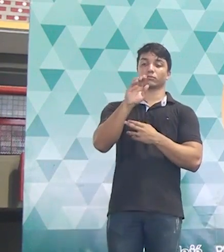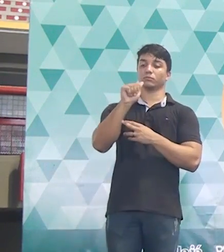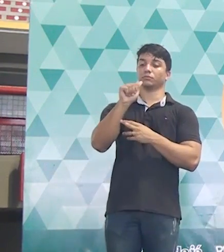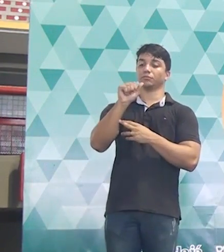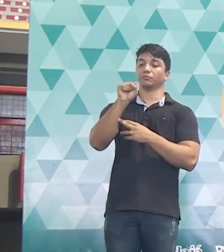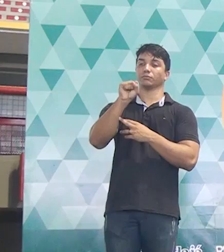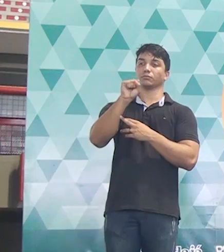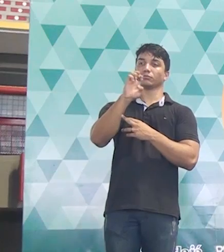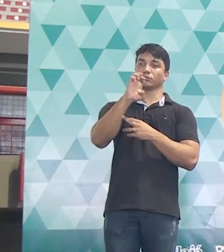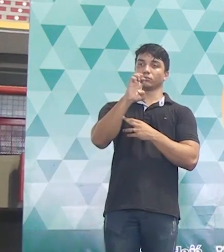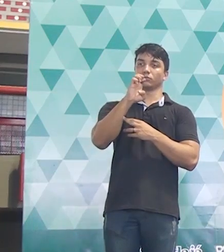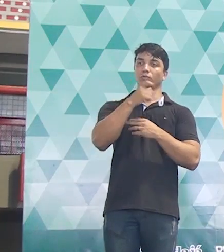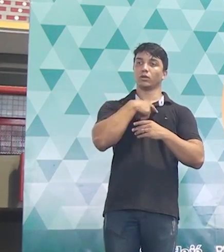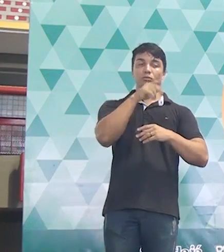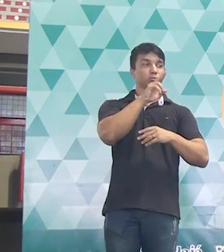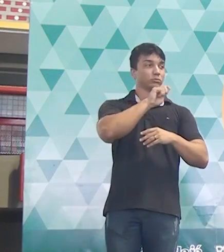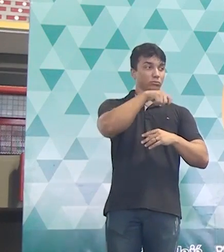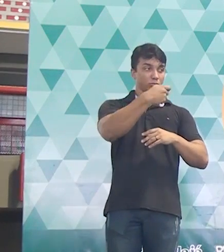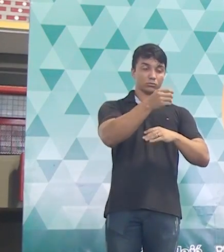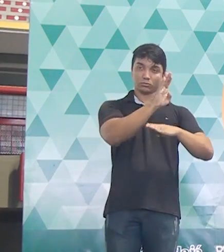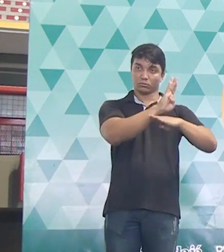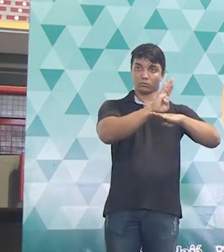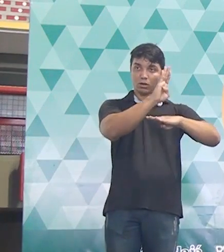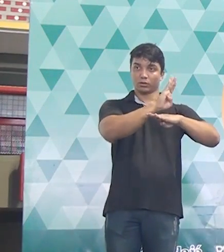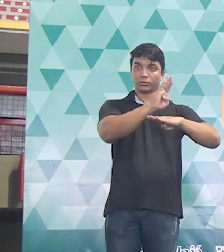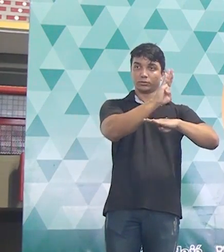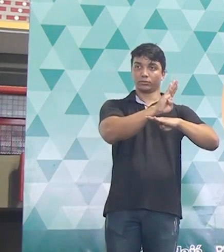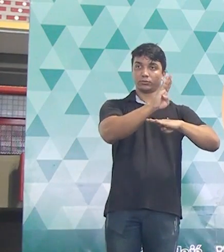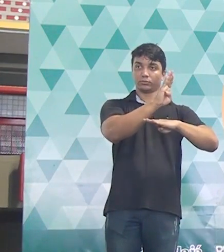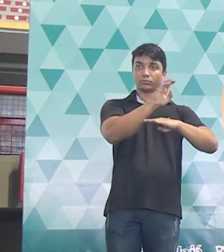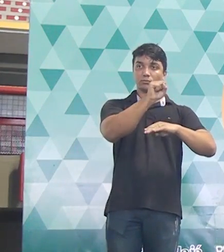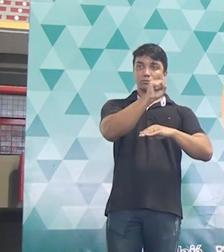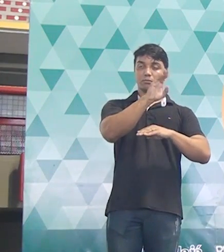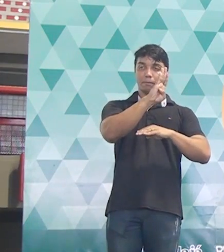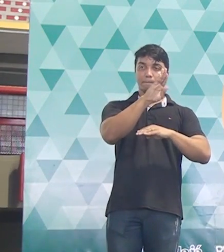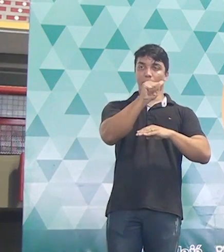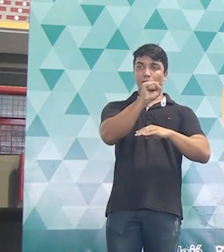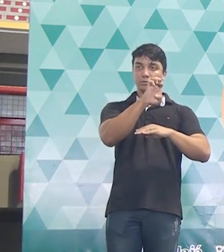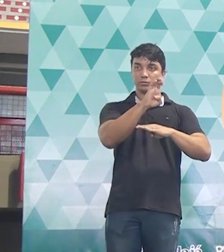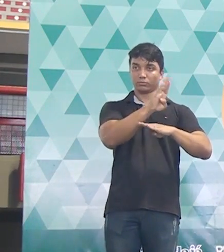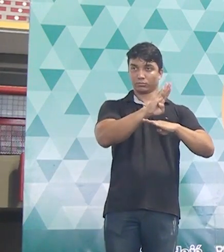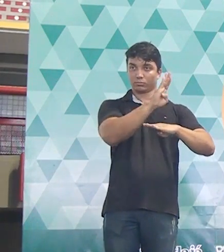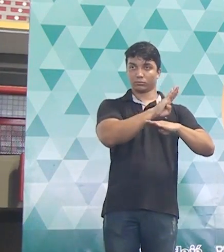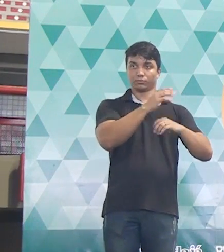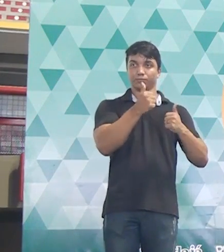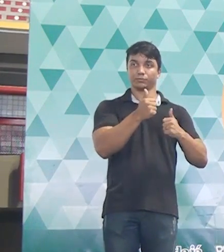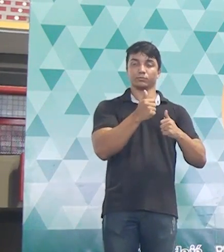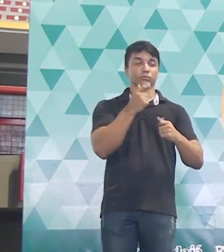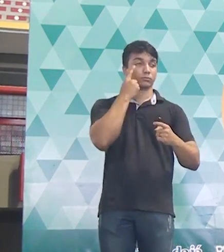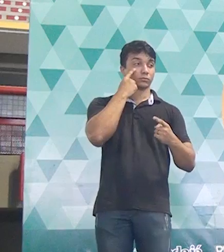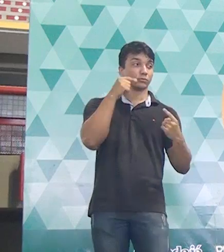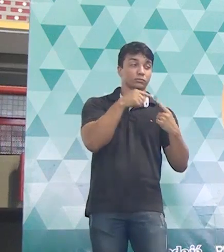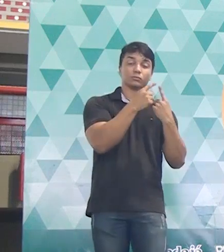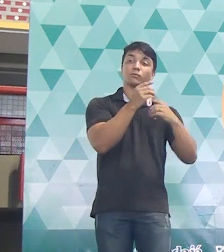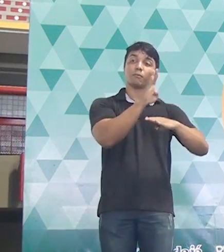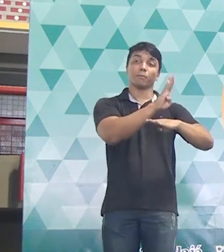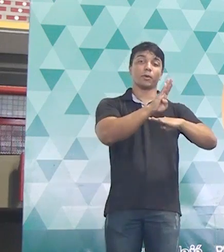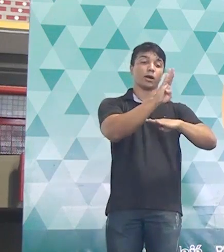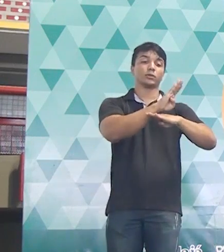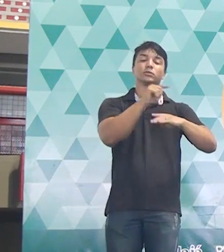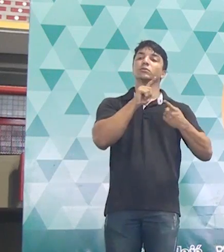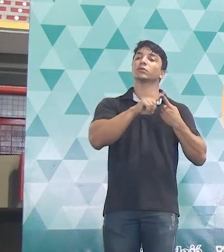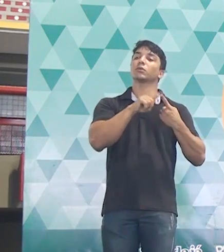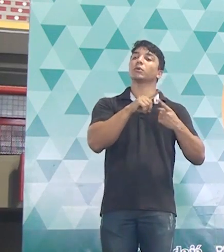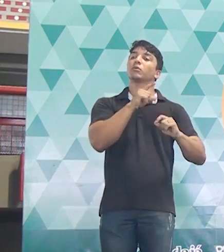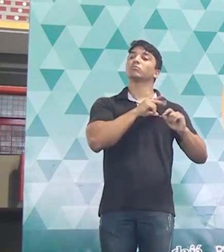função inorgânica é chamada base ou hidróxido. Do ponto de vista prático, as bases também